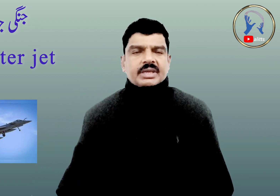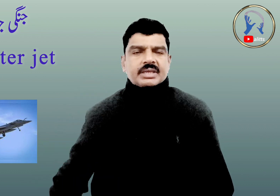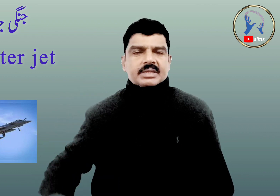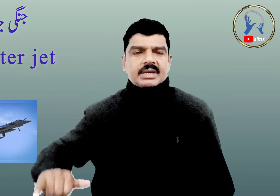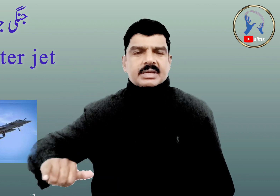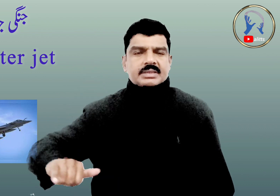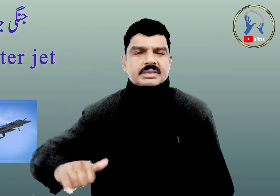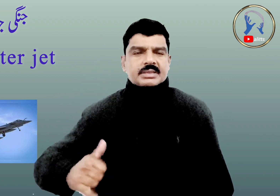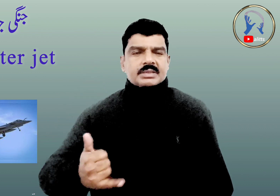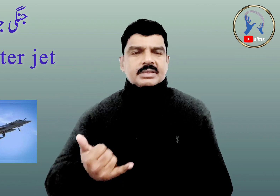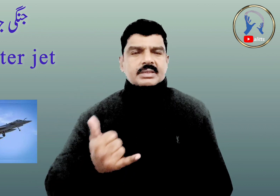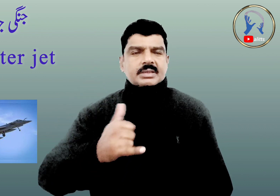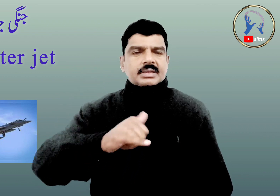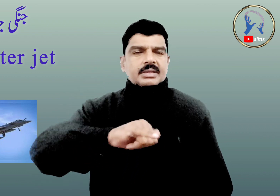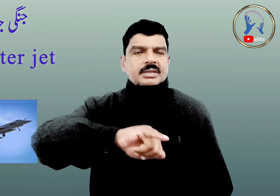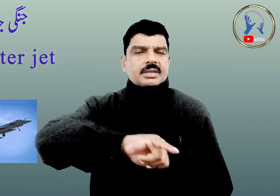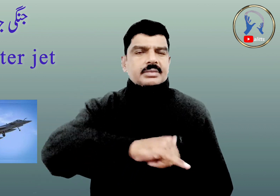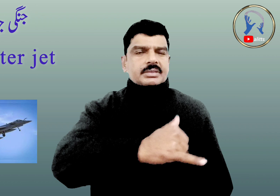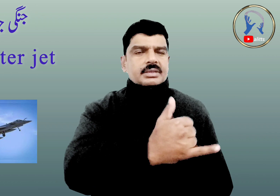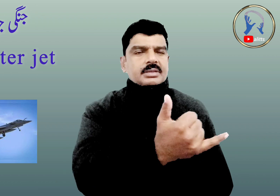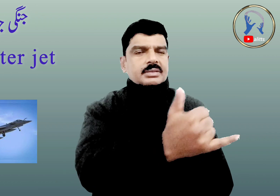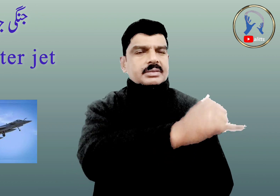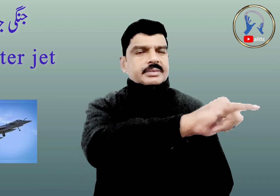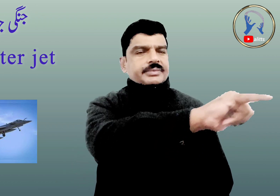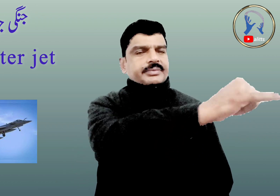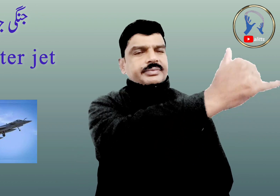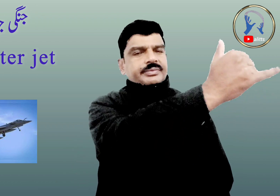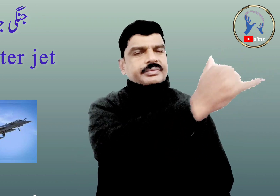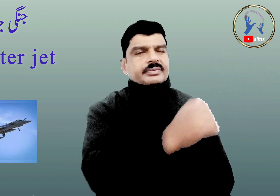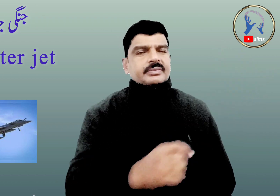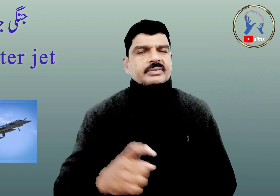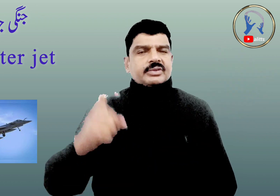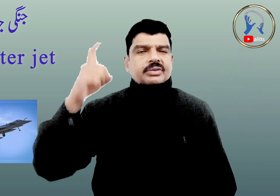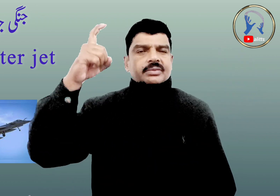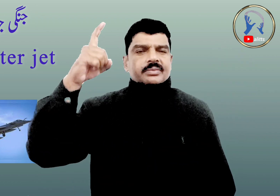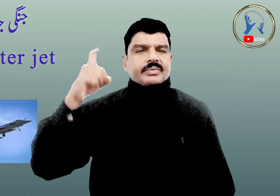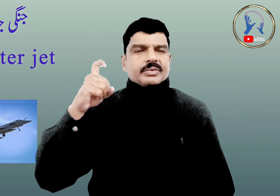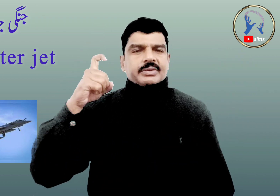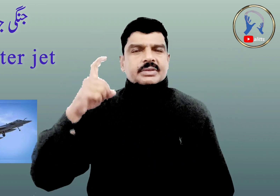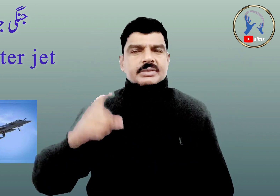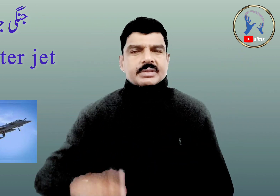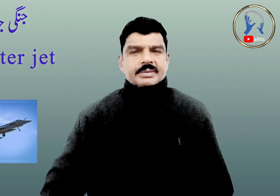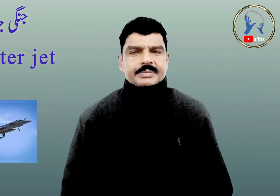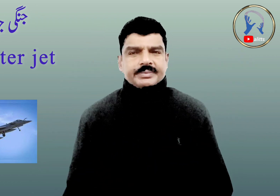जंगी जहाज, कलाबाजी दिखाना और फौज का सही,